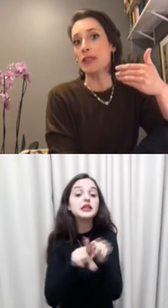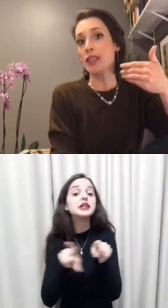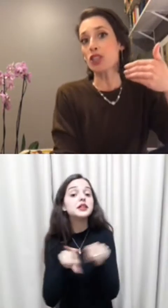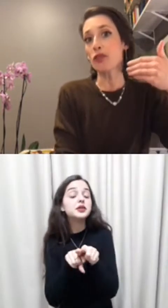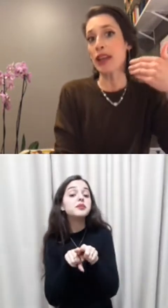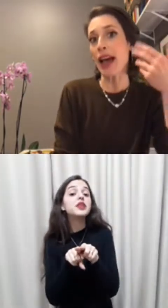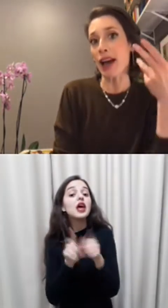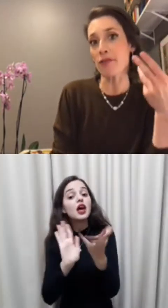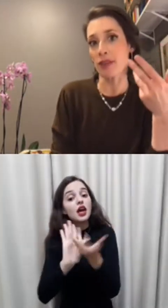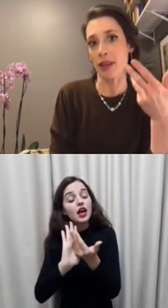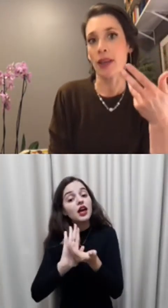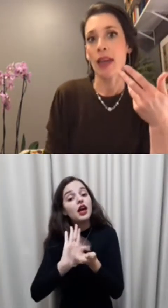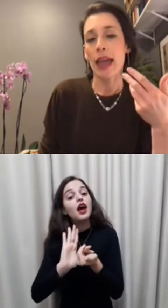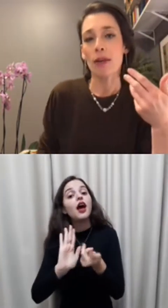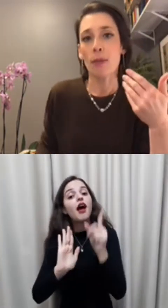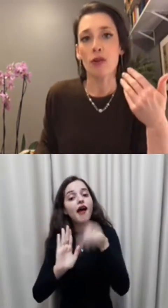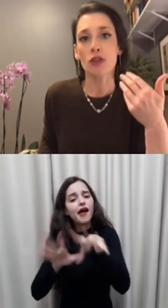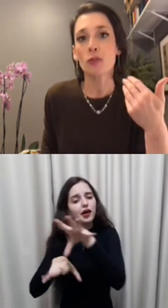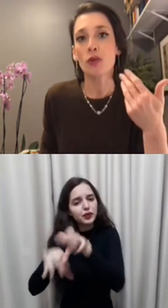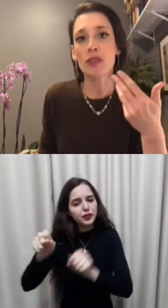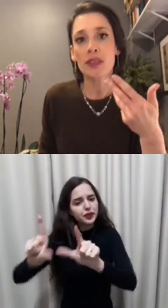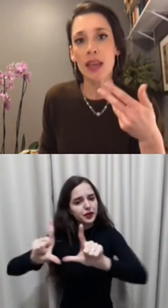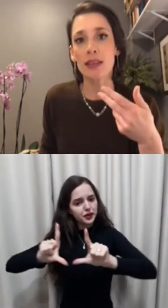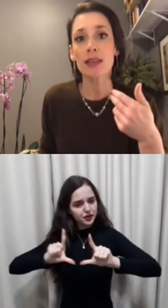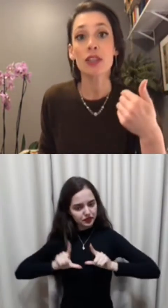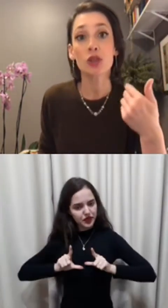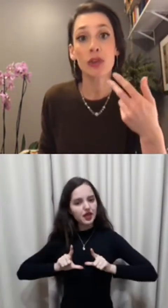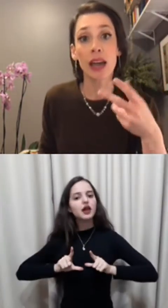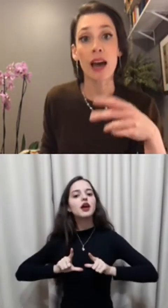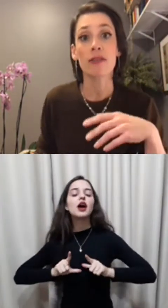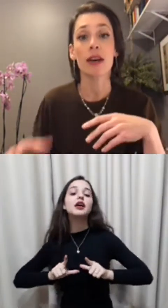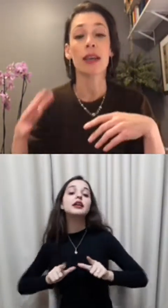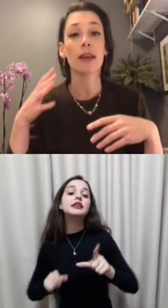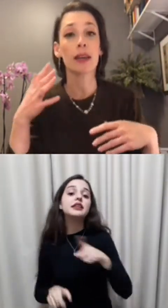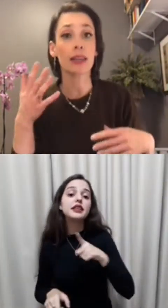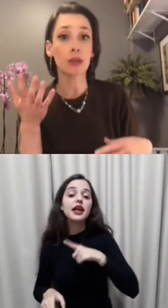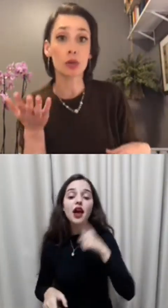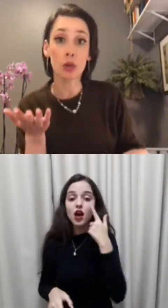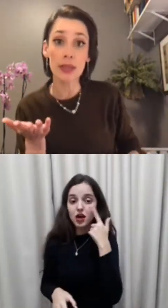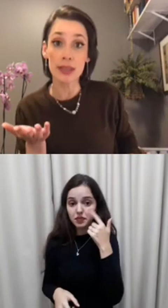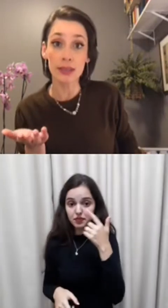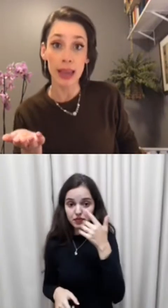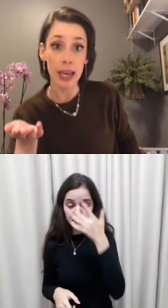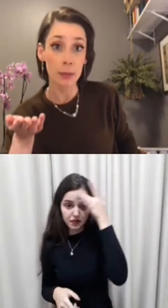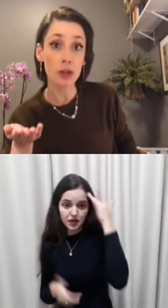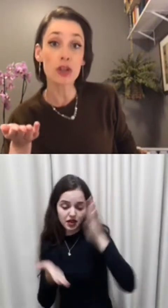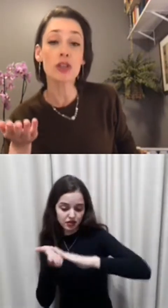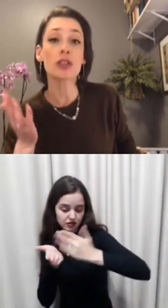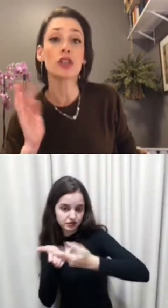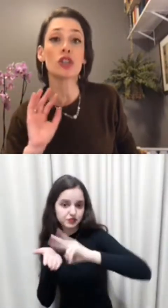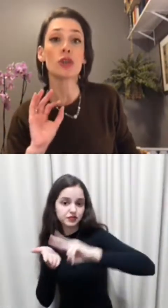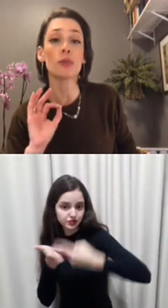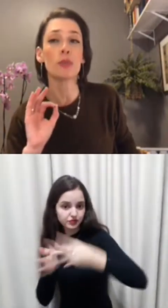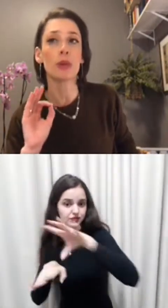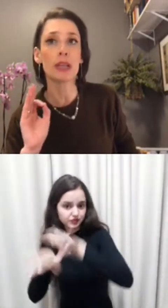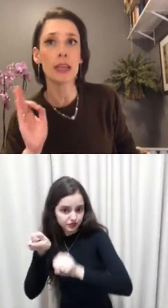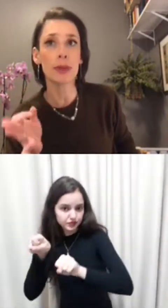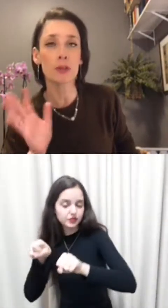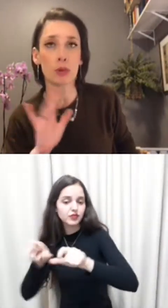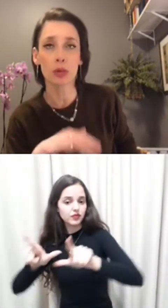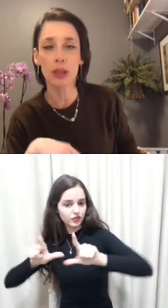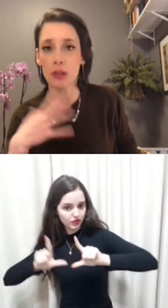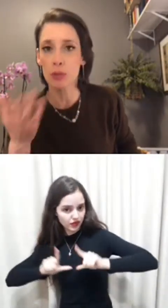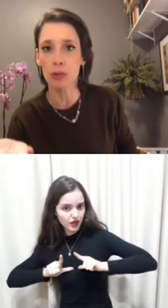prova certificava. Era uma prova de proficiência, certificava tradutores e intérpretes de